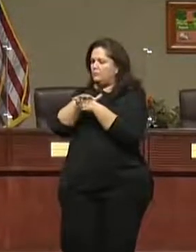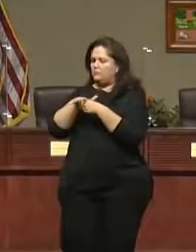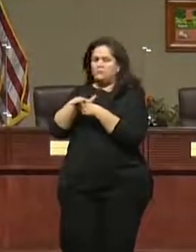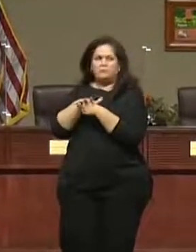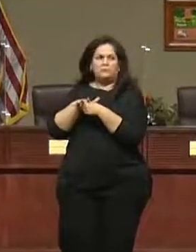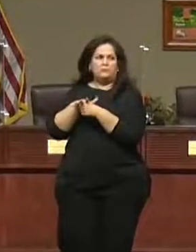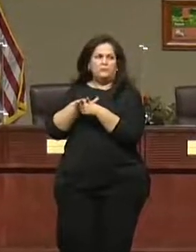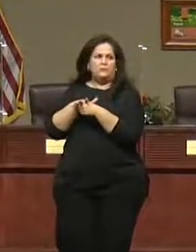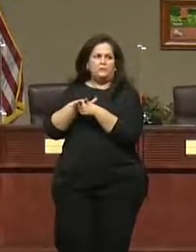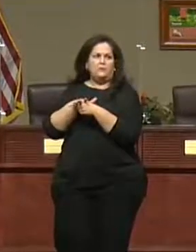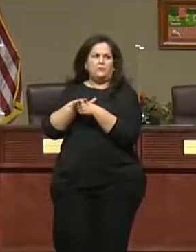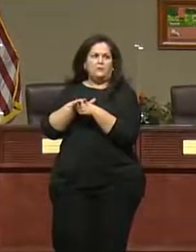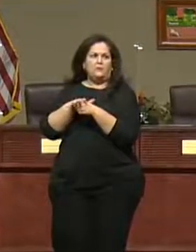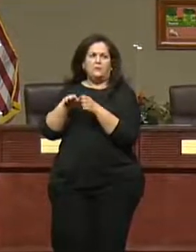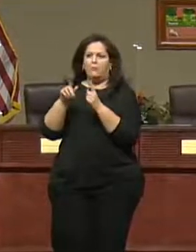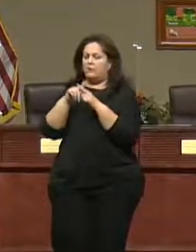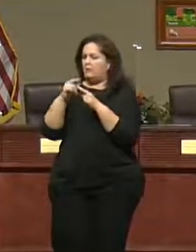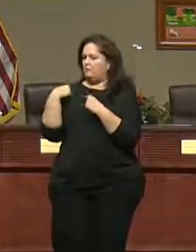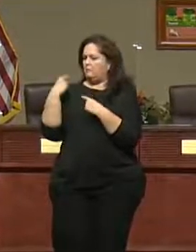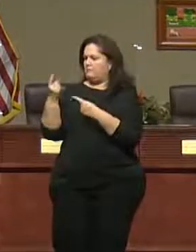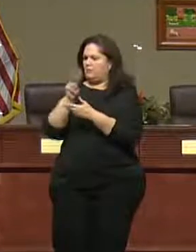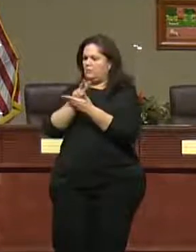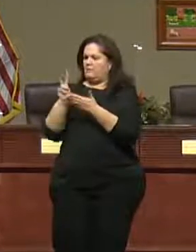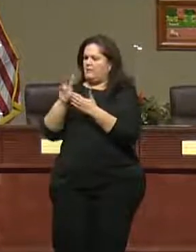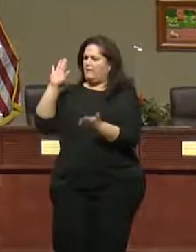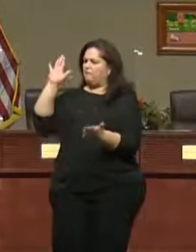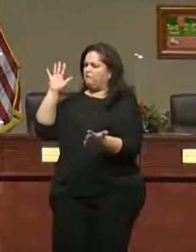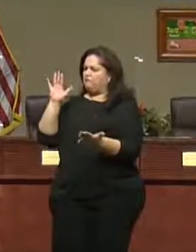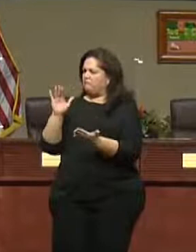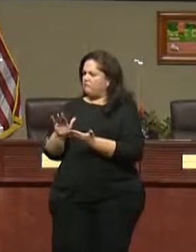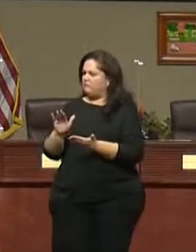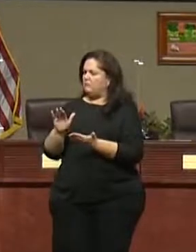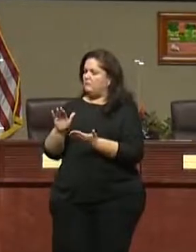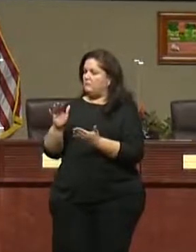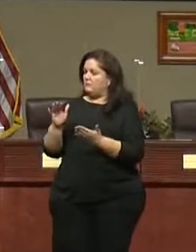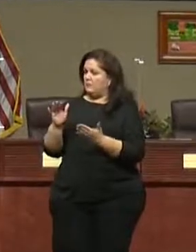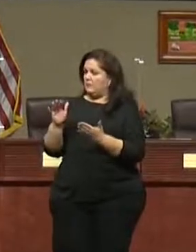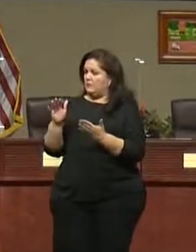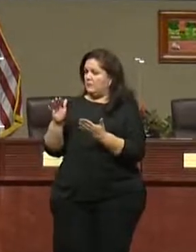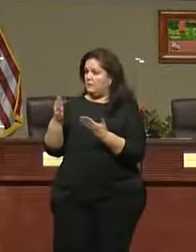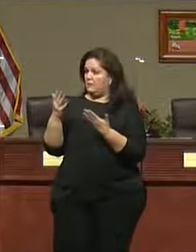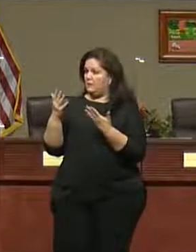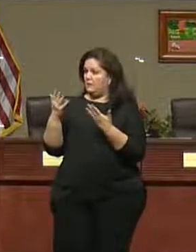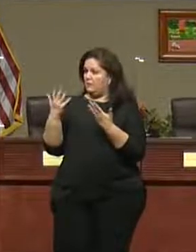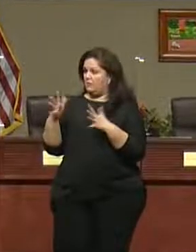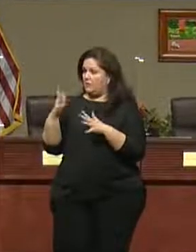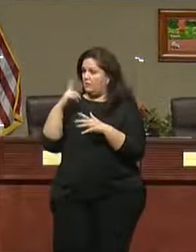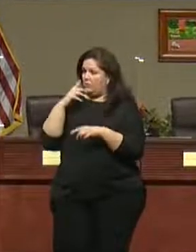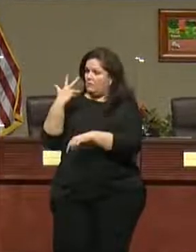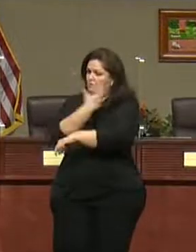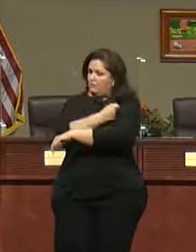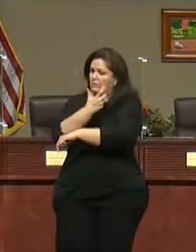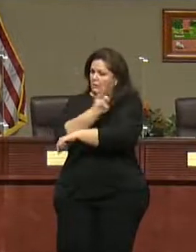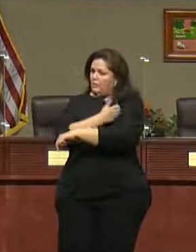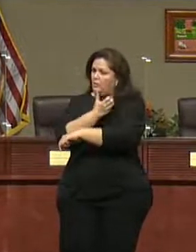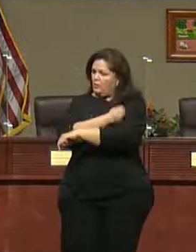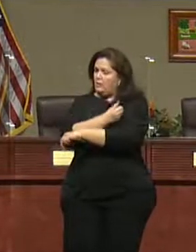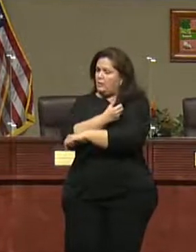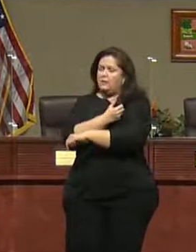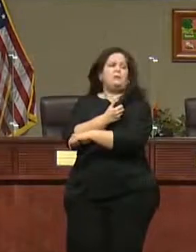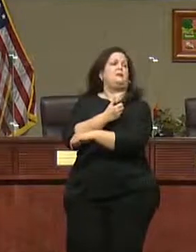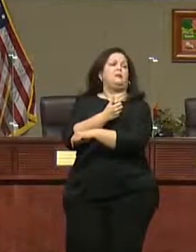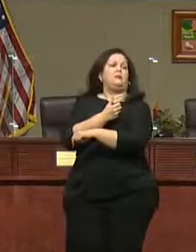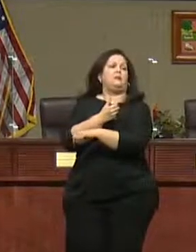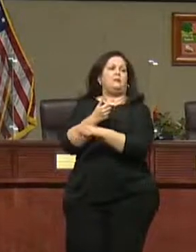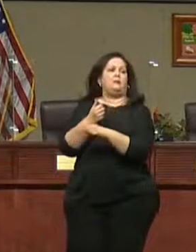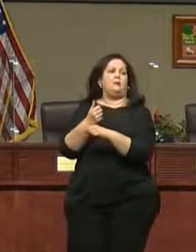han descendido en los últimos 14 días. Quisiéramos saber si ya, gracias a las jornadas de vacunación, estarían incidiendo la vacunación de la